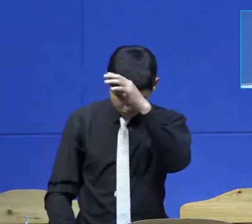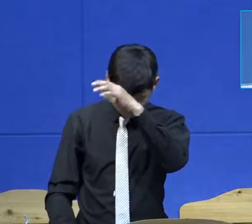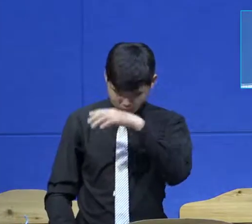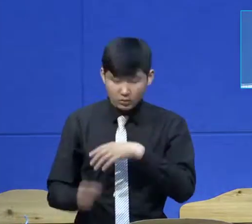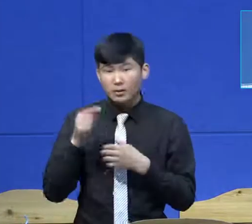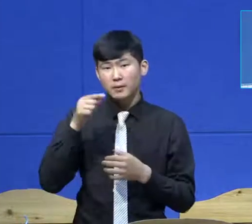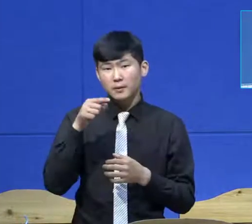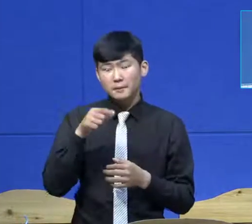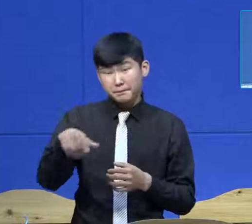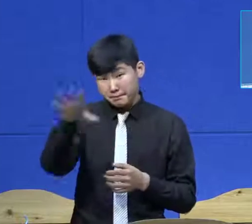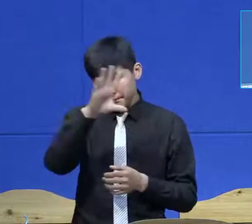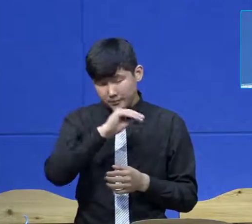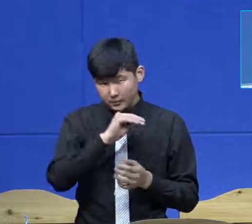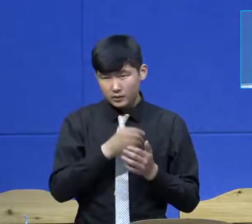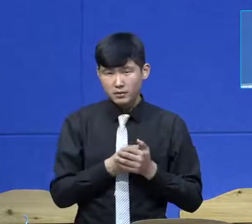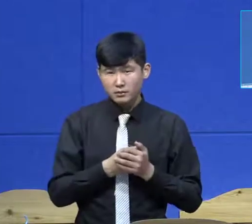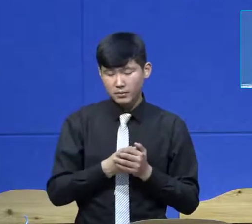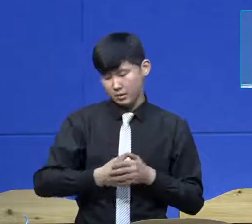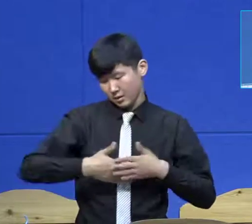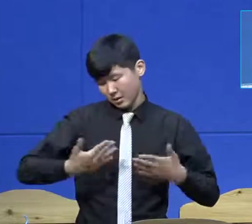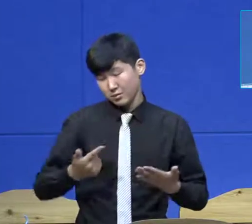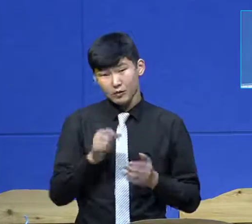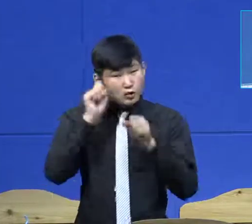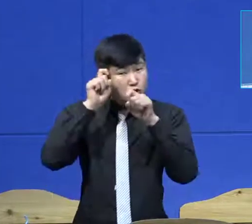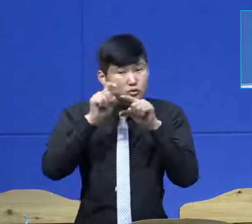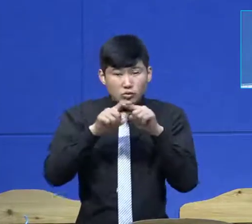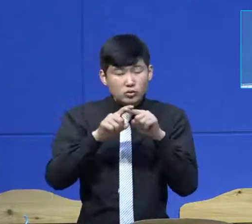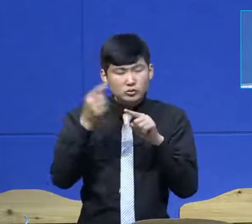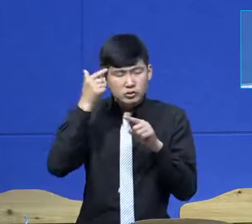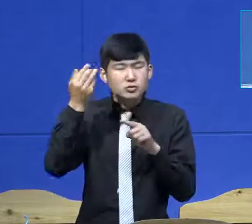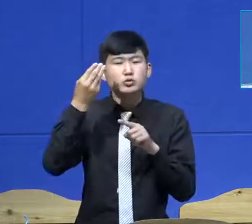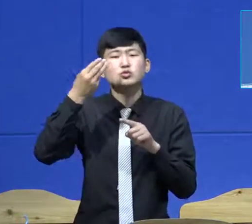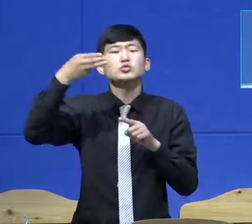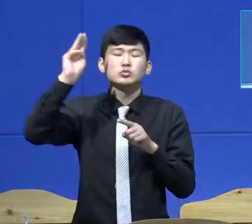Бид нэр амьдарж байгаа зориг маань төв тодорхой.